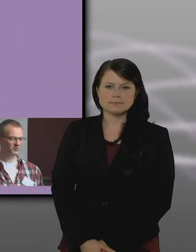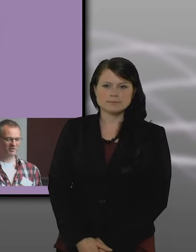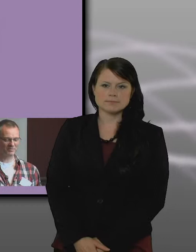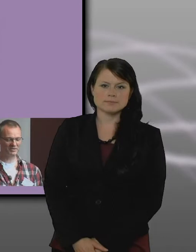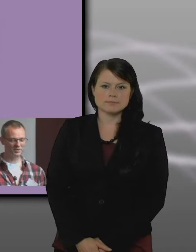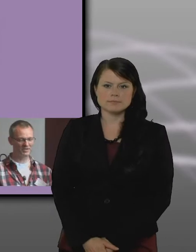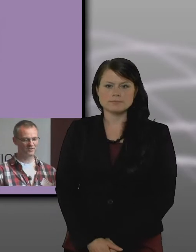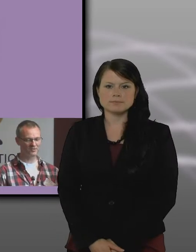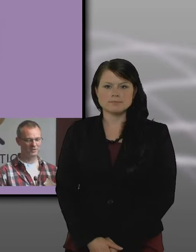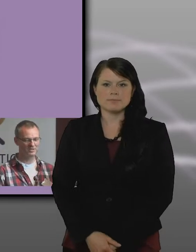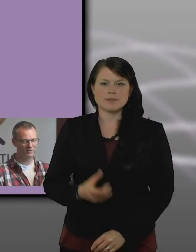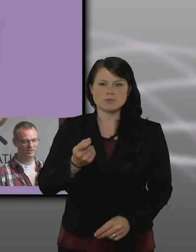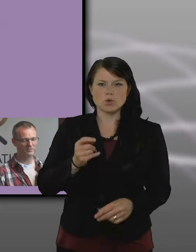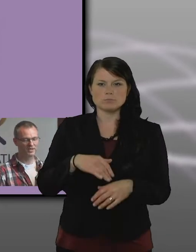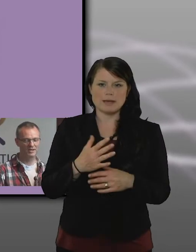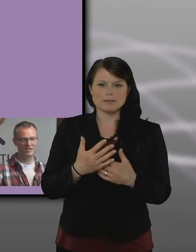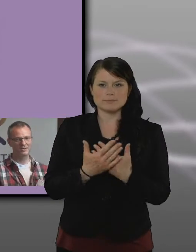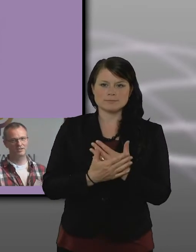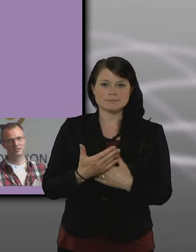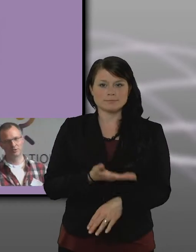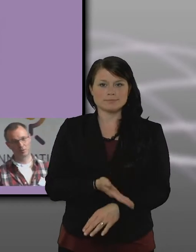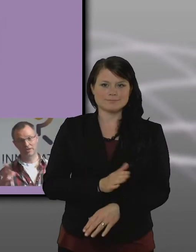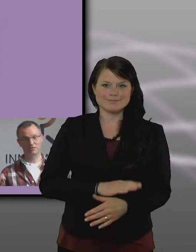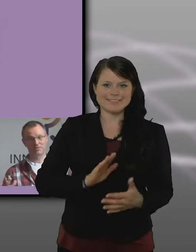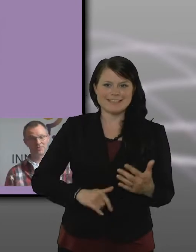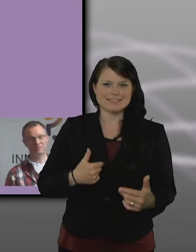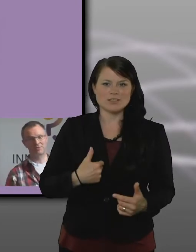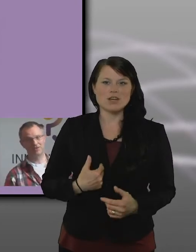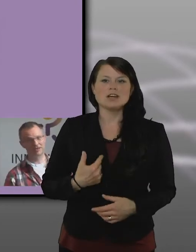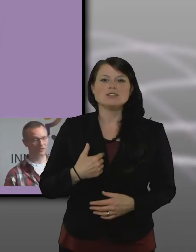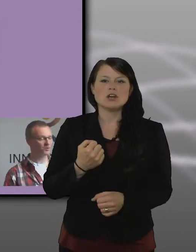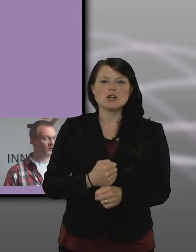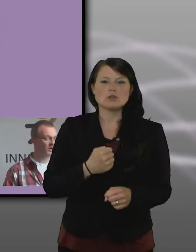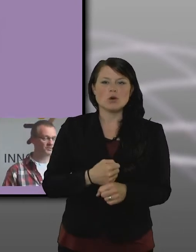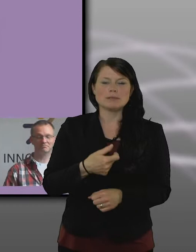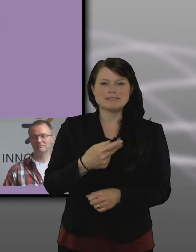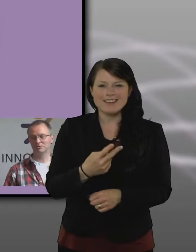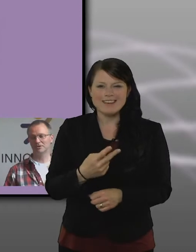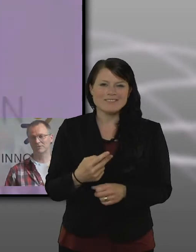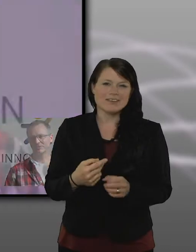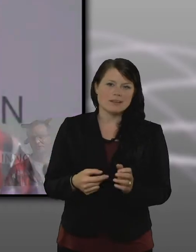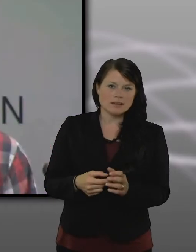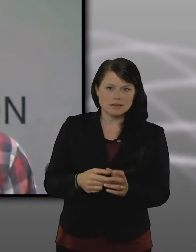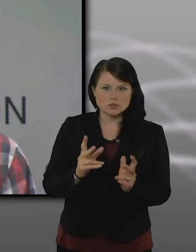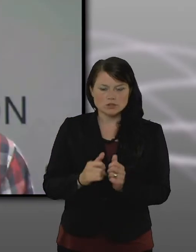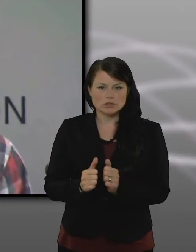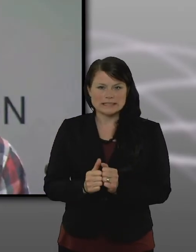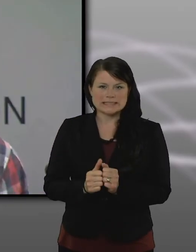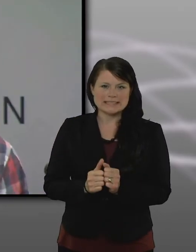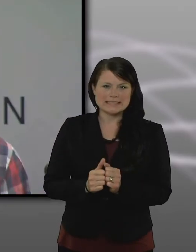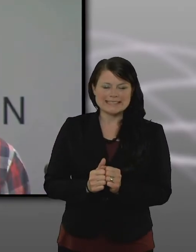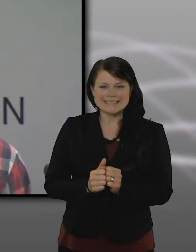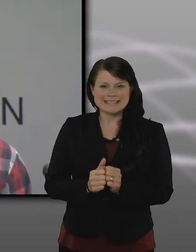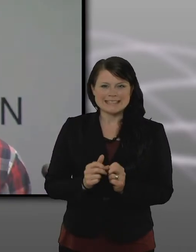Någon som är lite mer datormässig än vad jag är. Jag jobbar liksom med tv-regi och sådana saker. Så